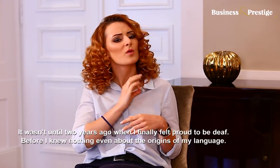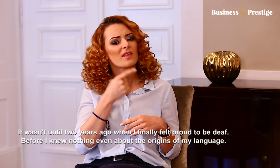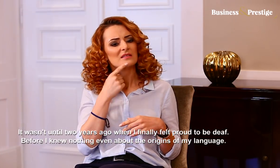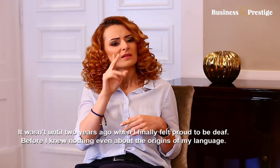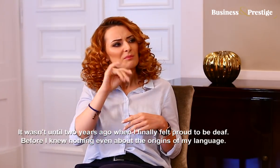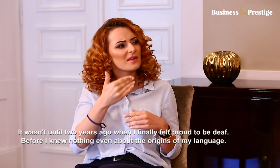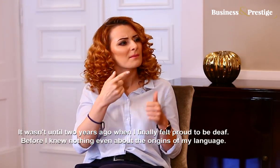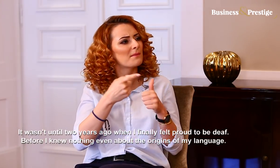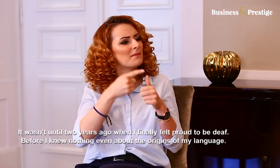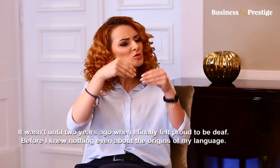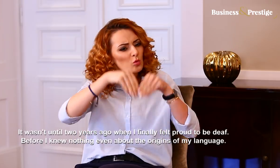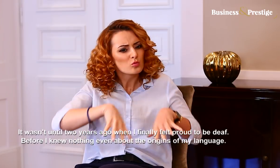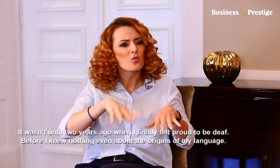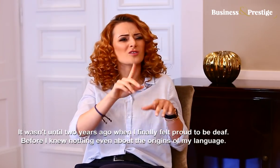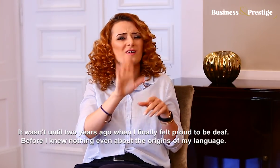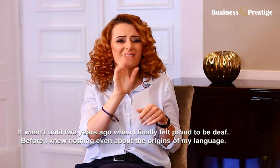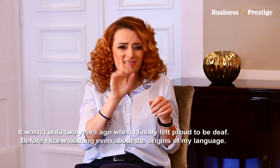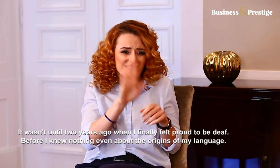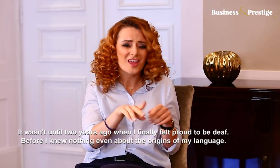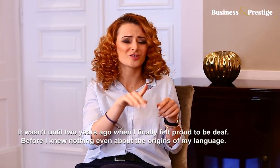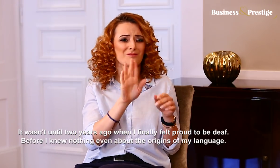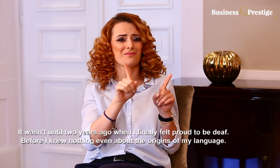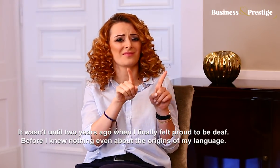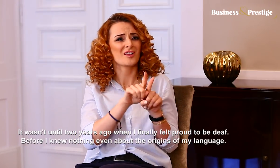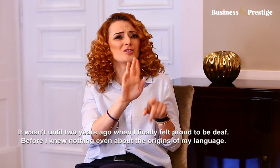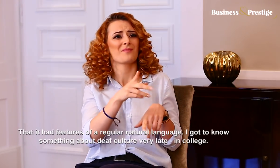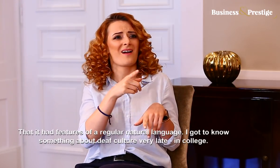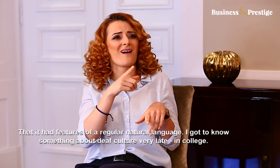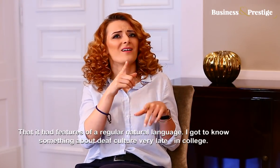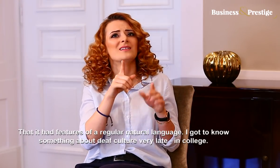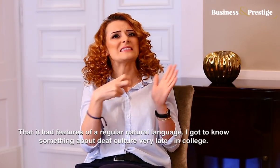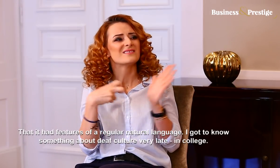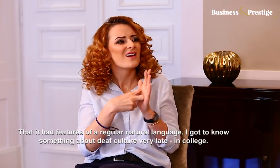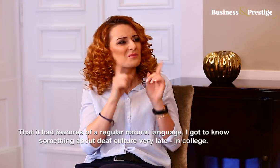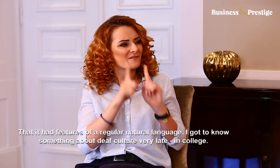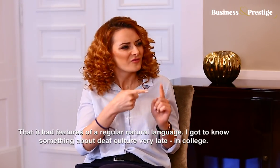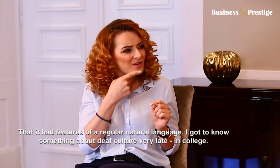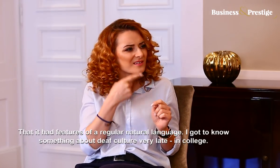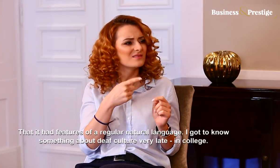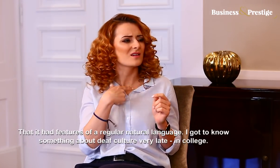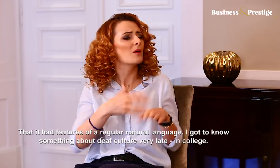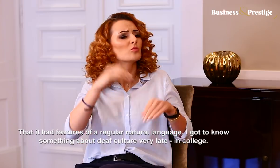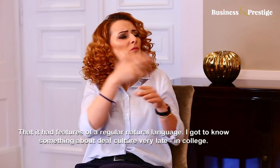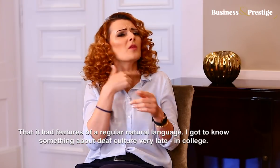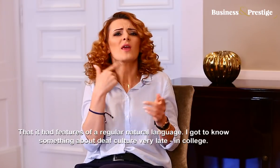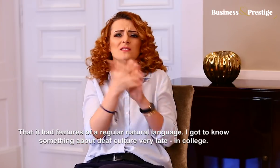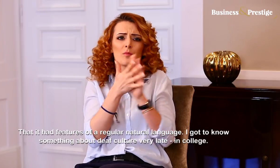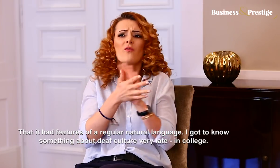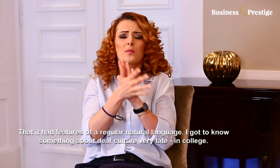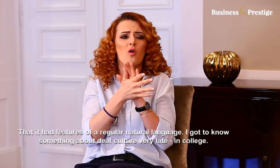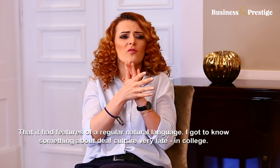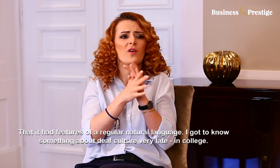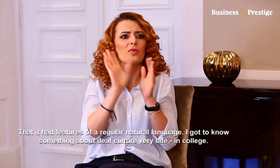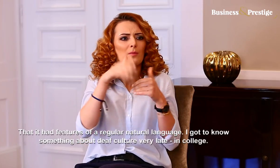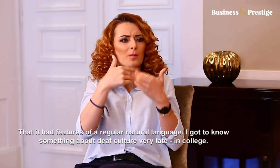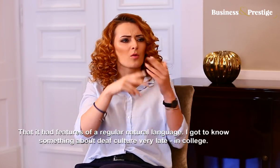głucha. Wcześniej jakby nie wiedziałam, jakie są źródła mojego języka, że to też ma cechy prawdziwego